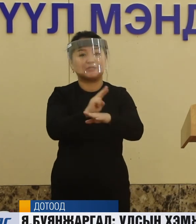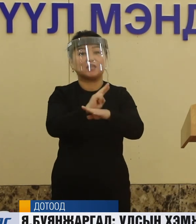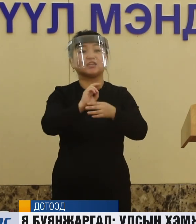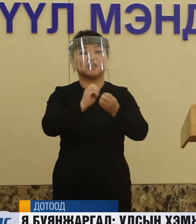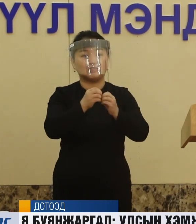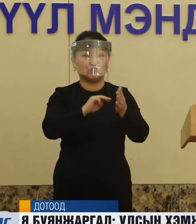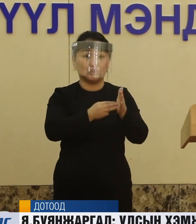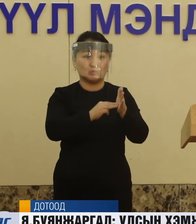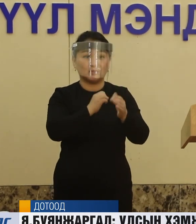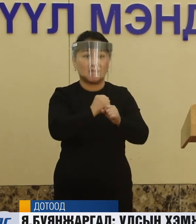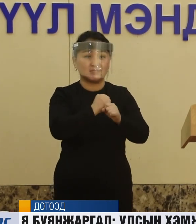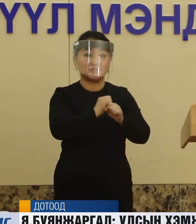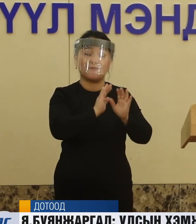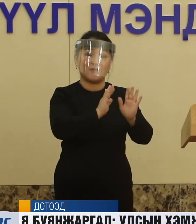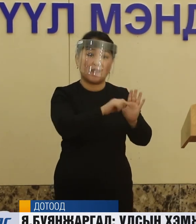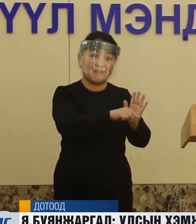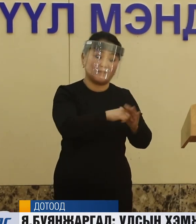За үүнээс гадна бид бас